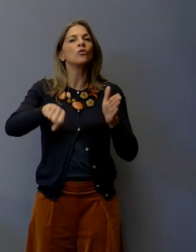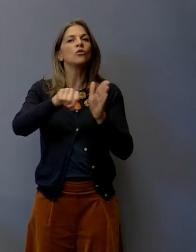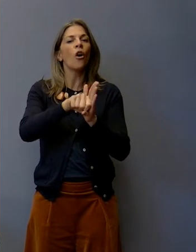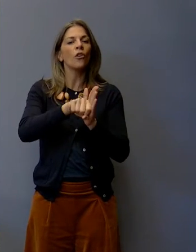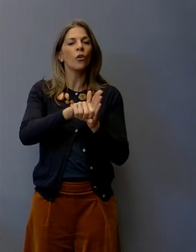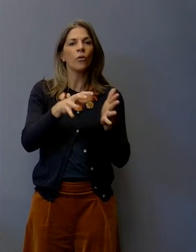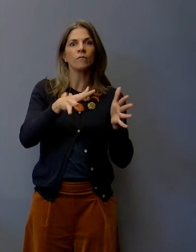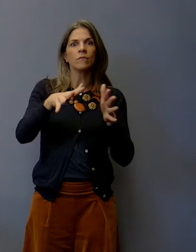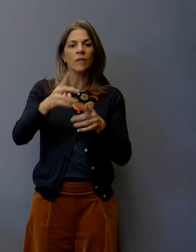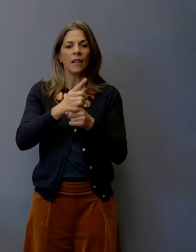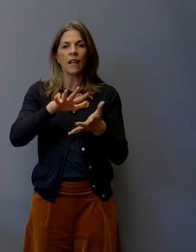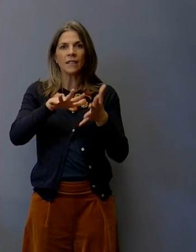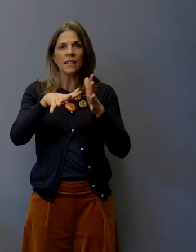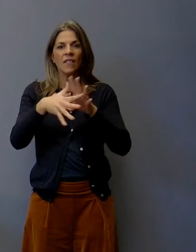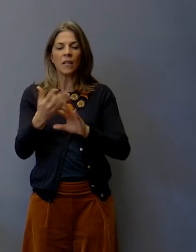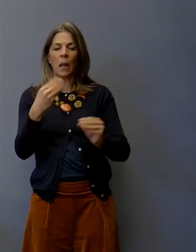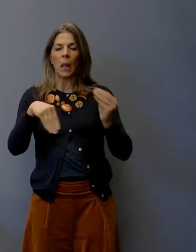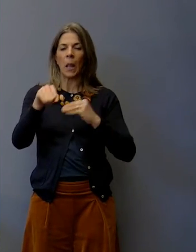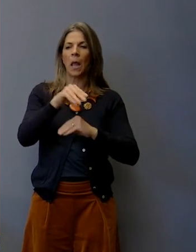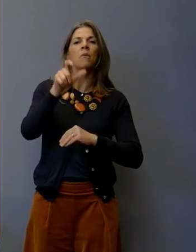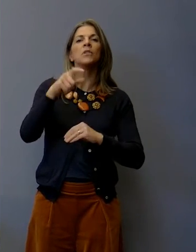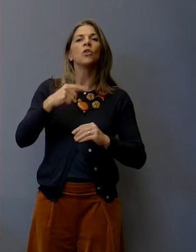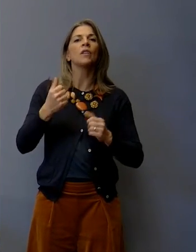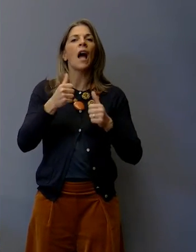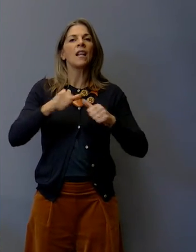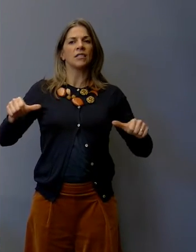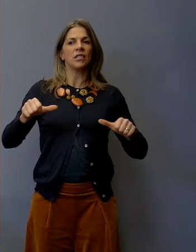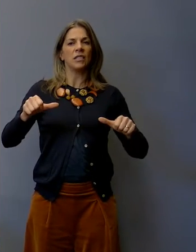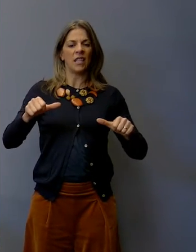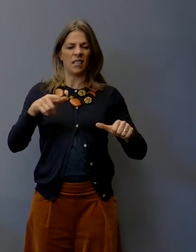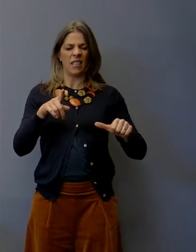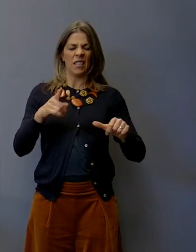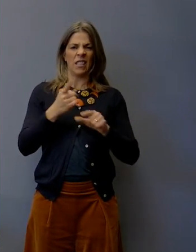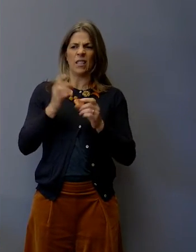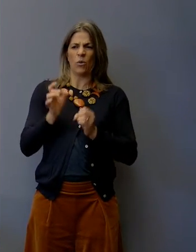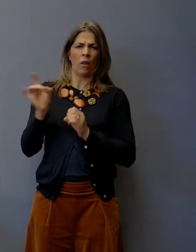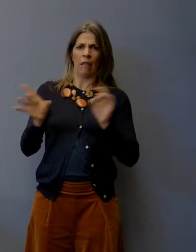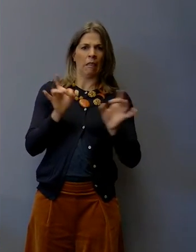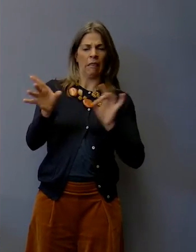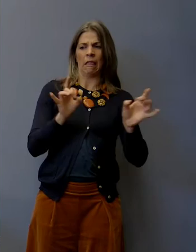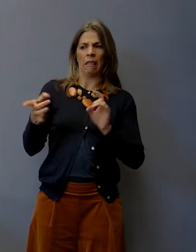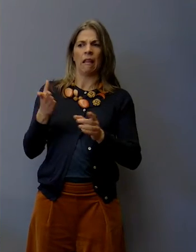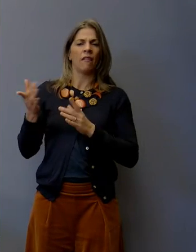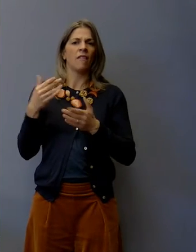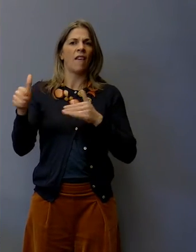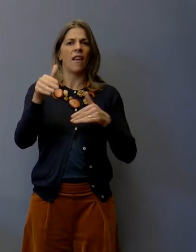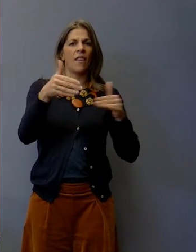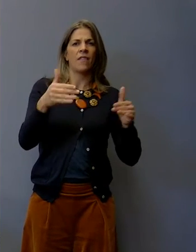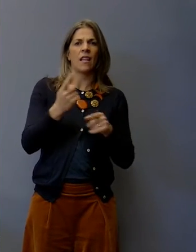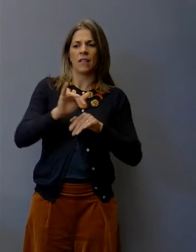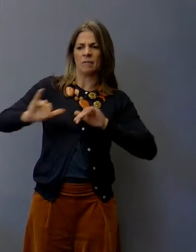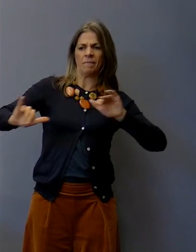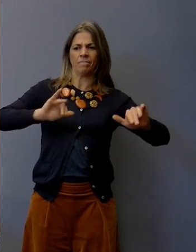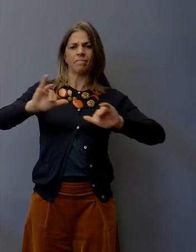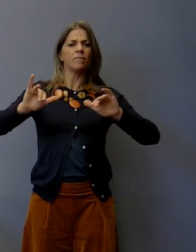non terranno in alcun conto i residenti che saranno progressivamente allontanati da un tessuto urbano che li relegherà a marginali e this